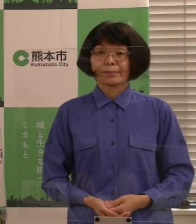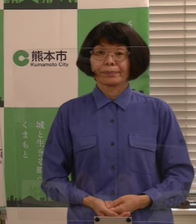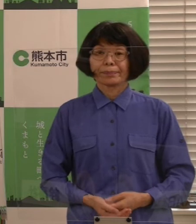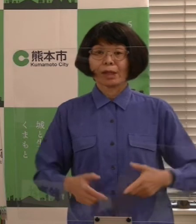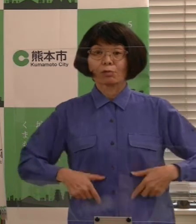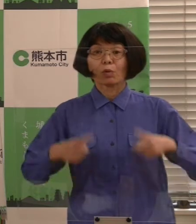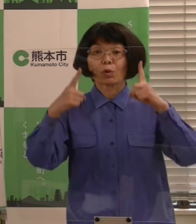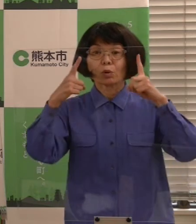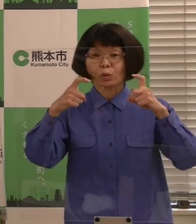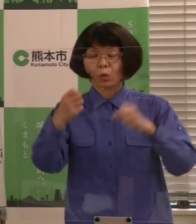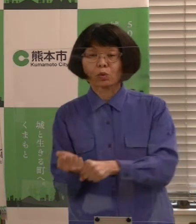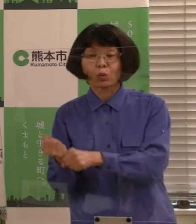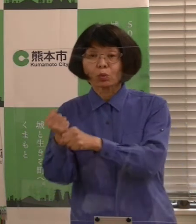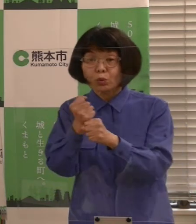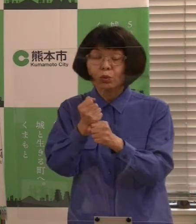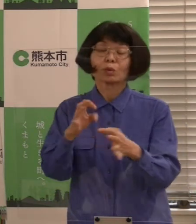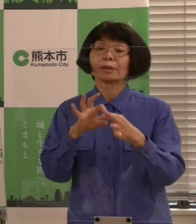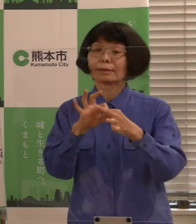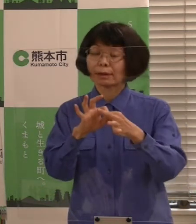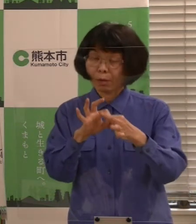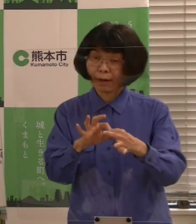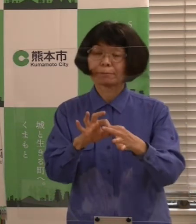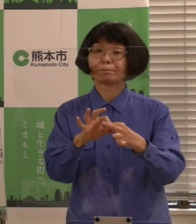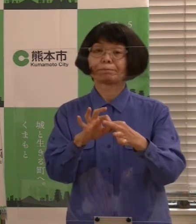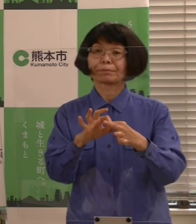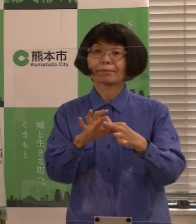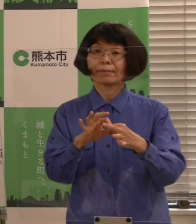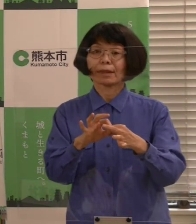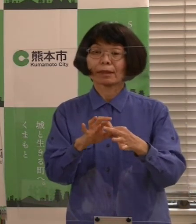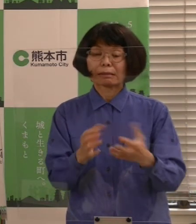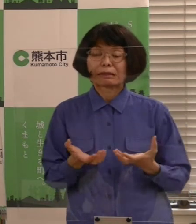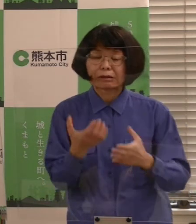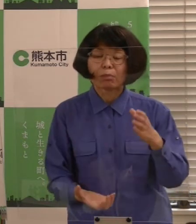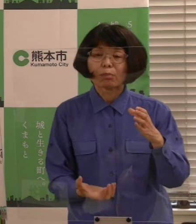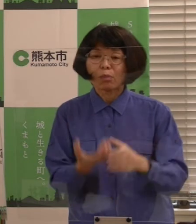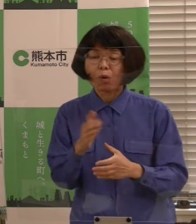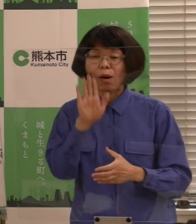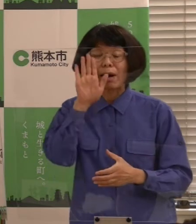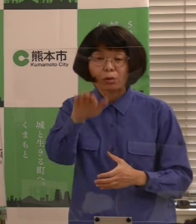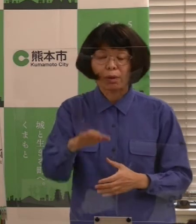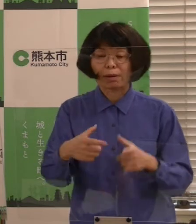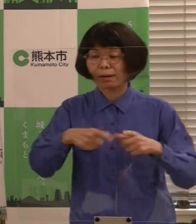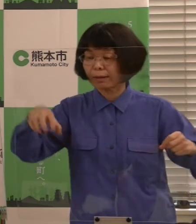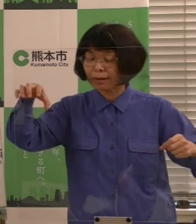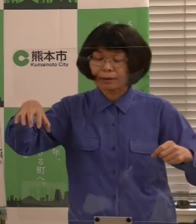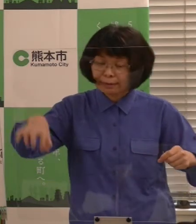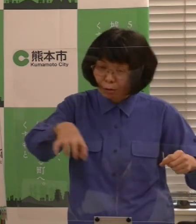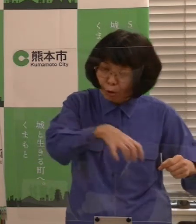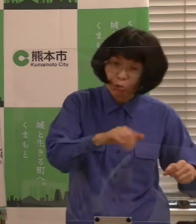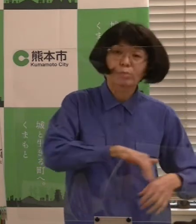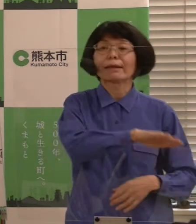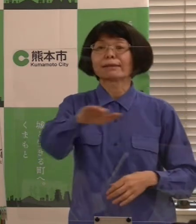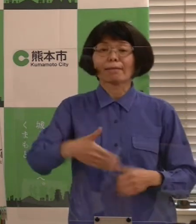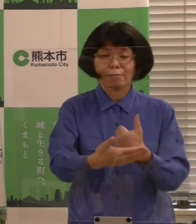熊本城の復旧につきましては、震災直後から、全国各地から特段のですね、